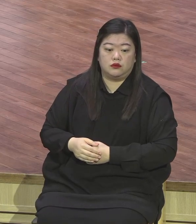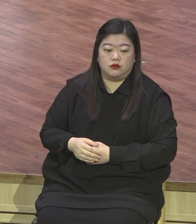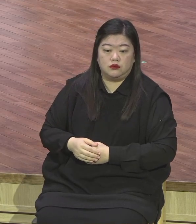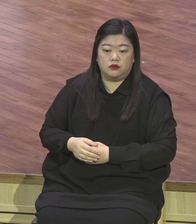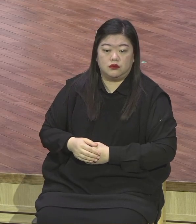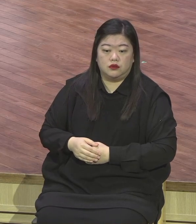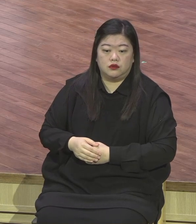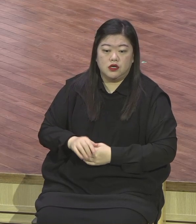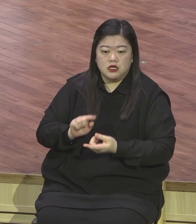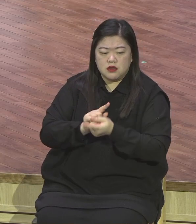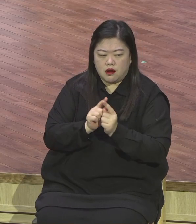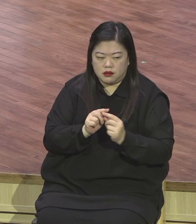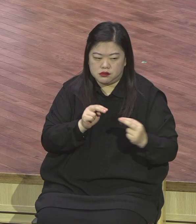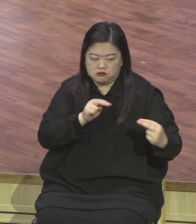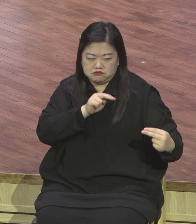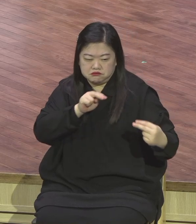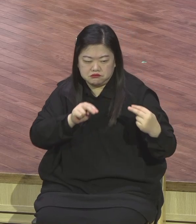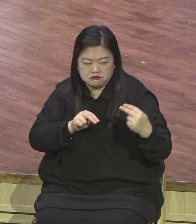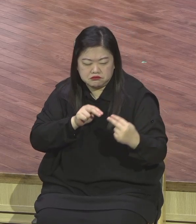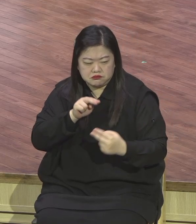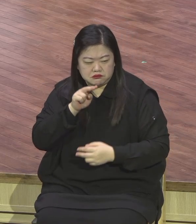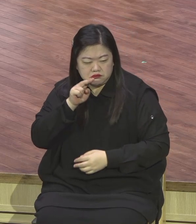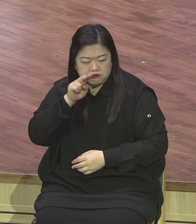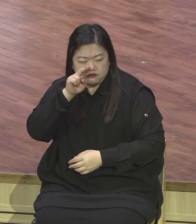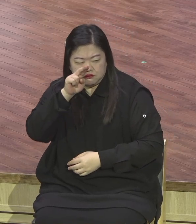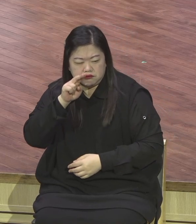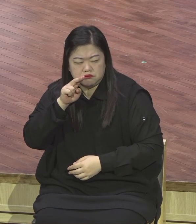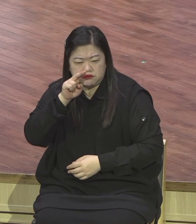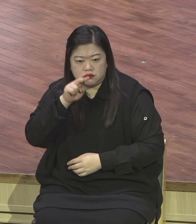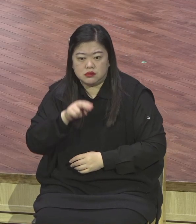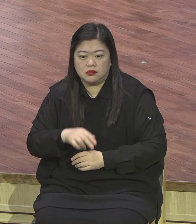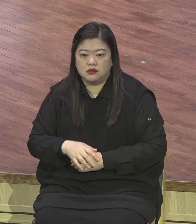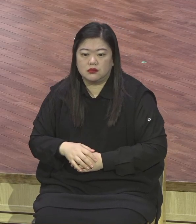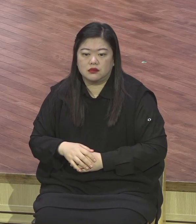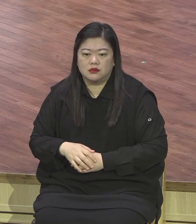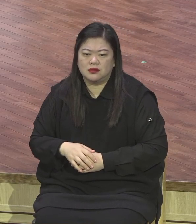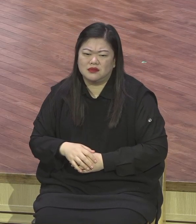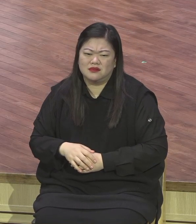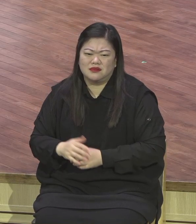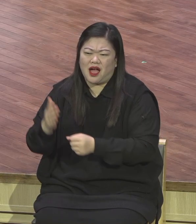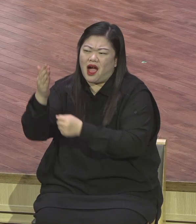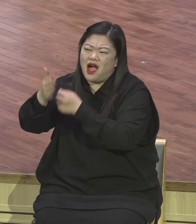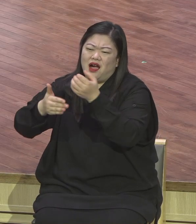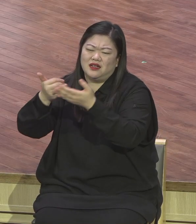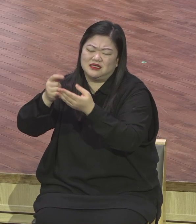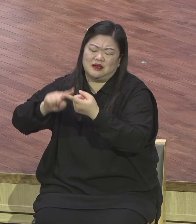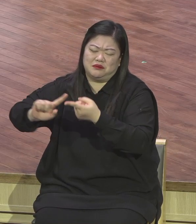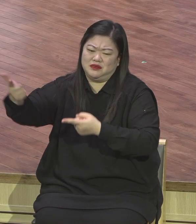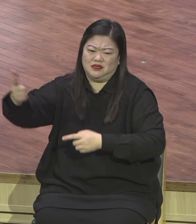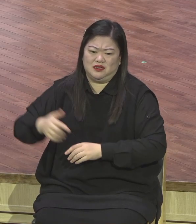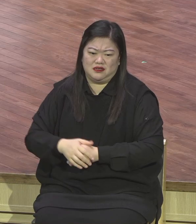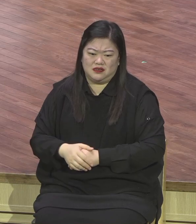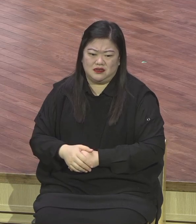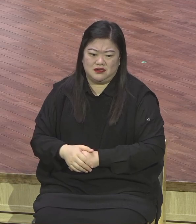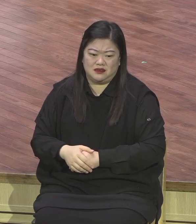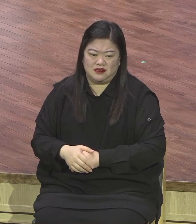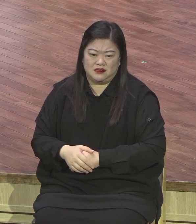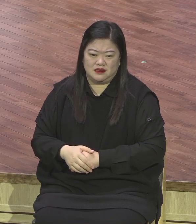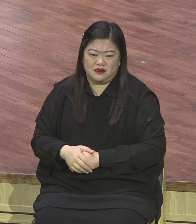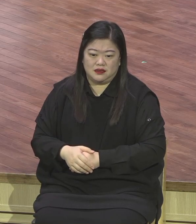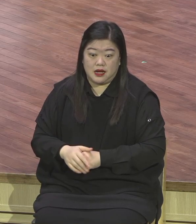막 시기하고 다투고 막 이런 걸 아주 괴로워합니다. 하나 되는 게 편안해.